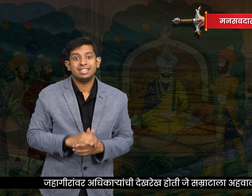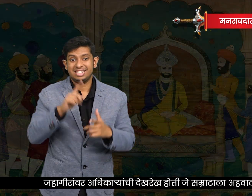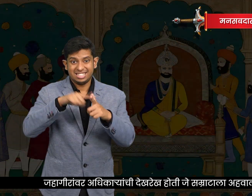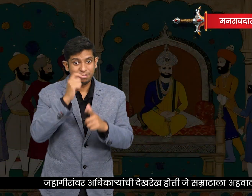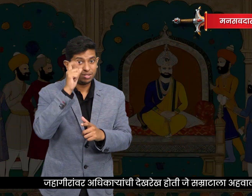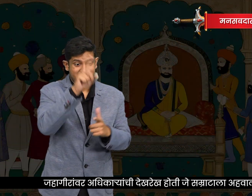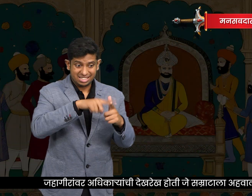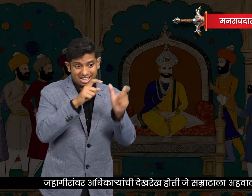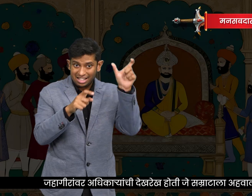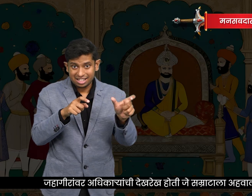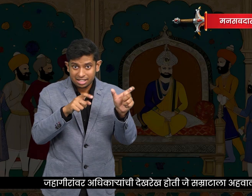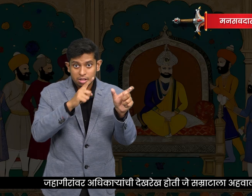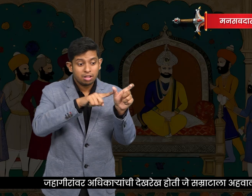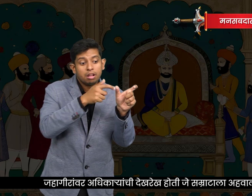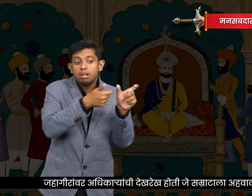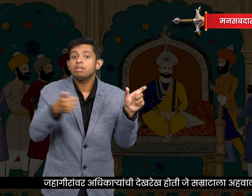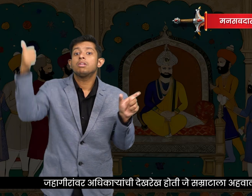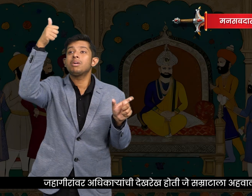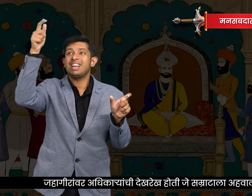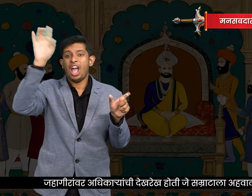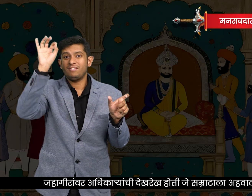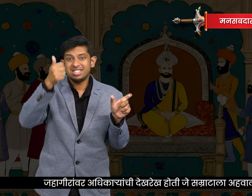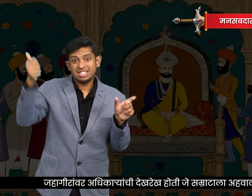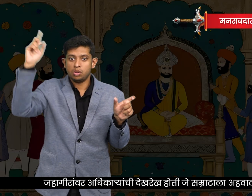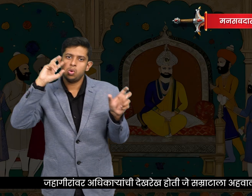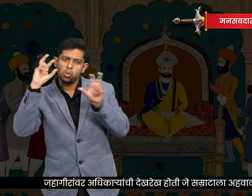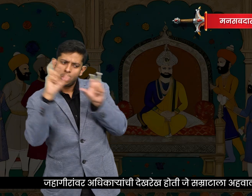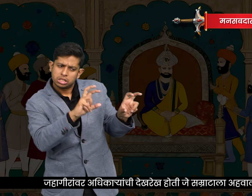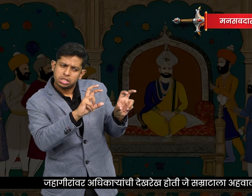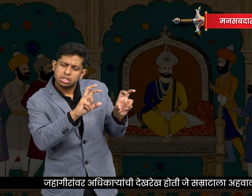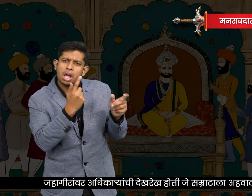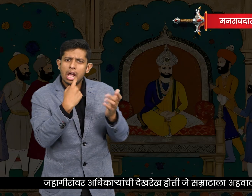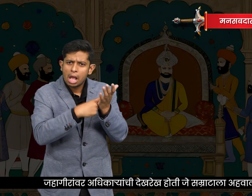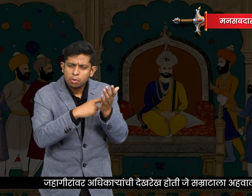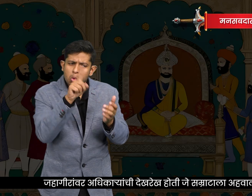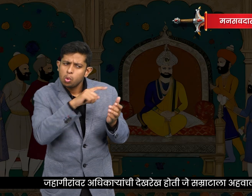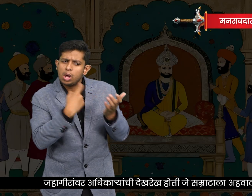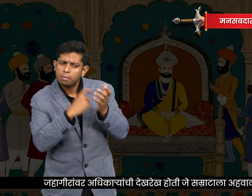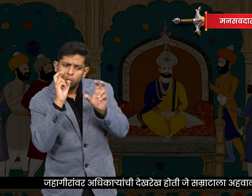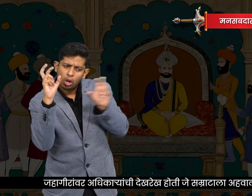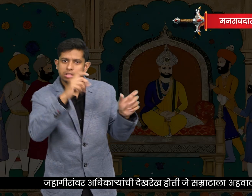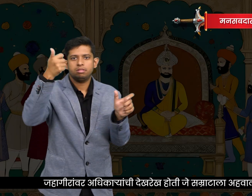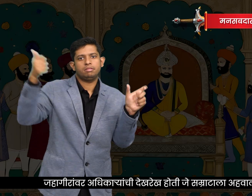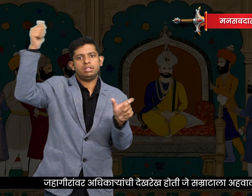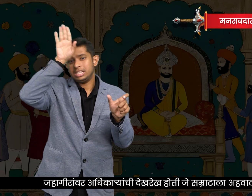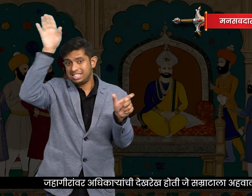जहांगीरवर अधिकाऱ्याची देखरेख होती जे सम्राटाला अहवाल देत असत.